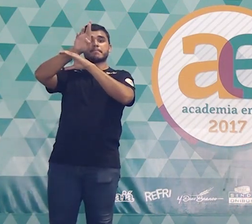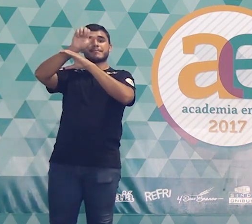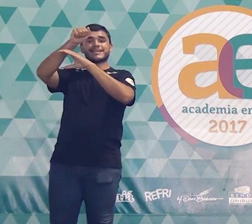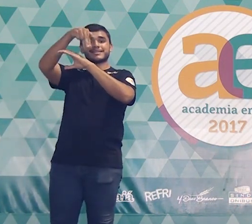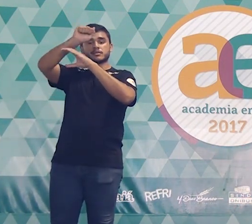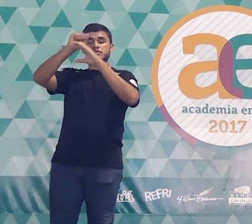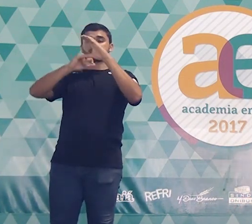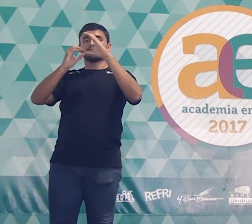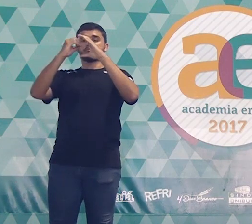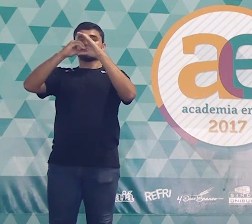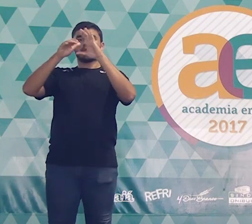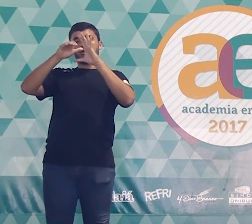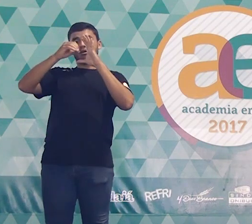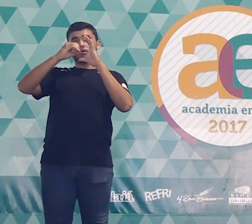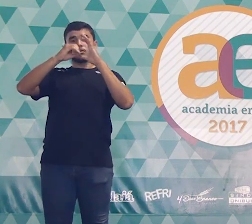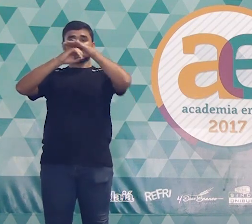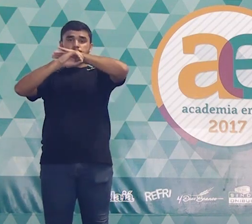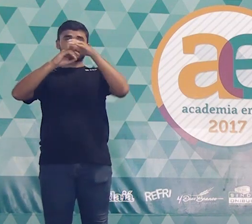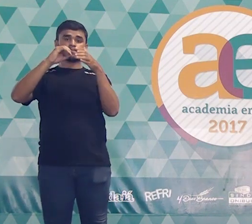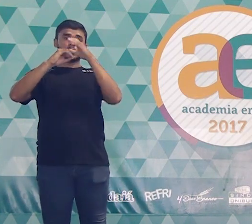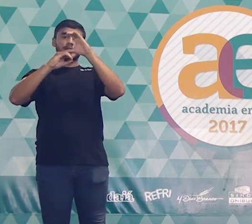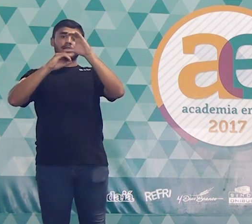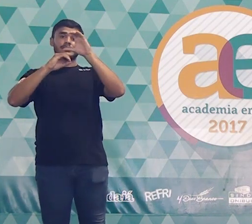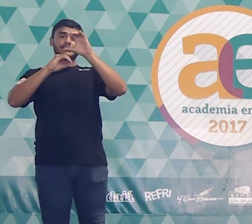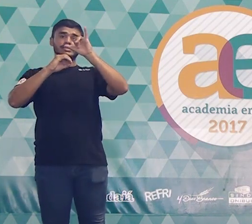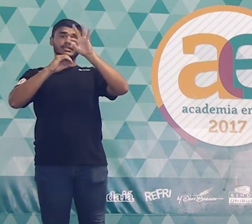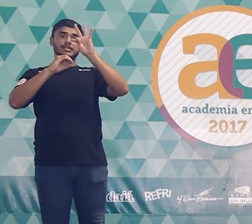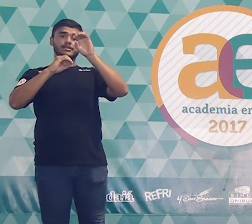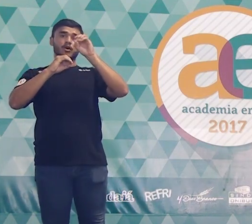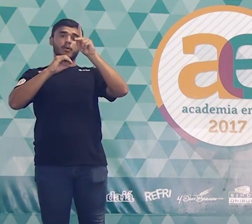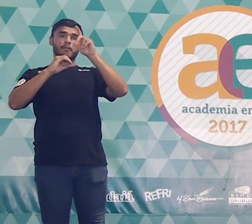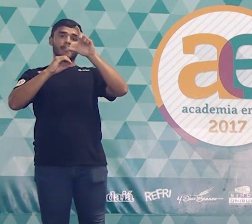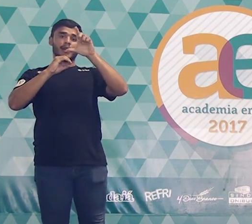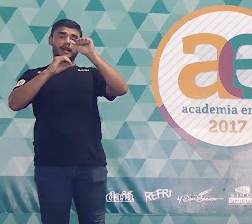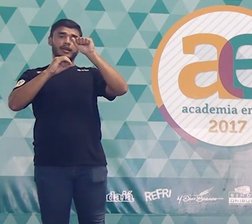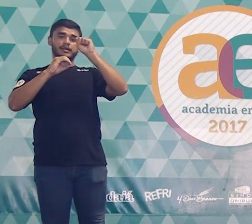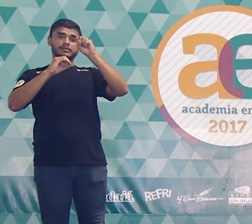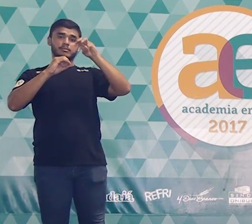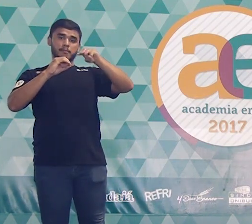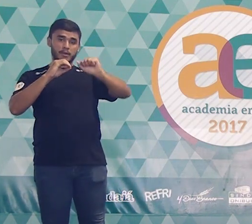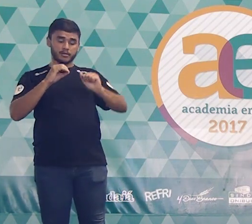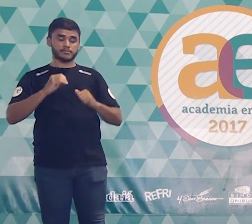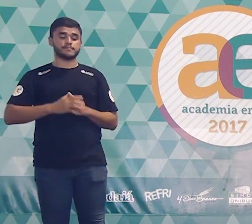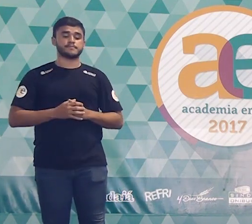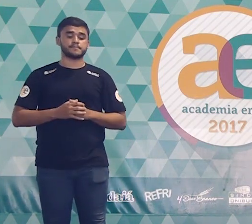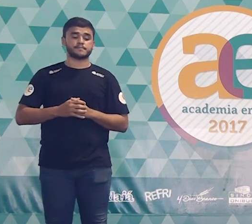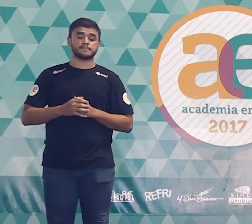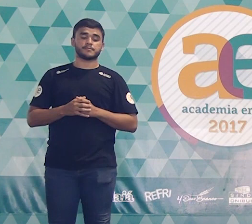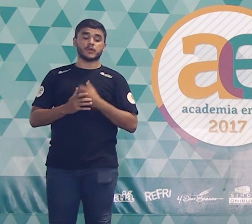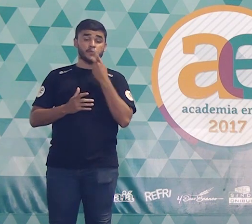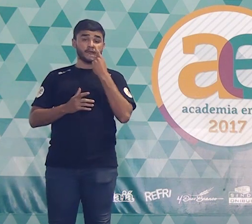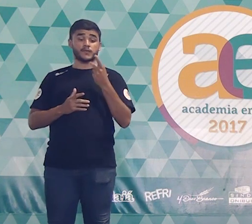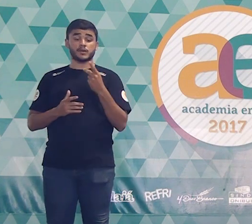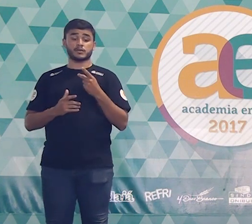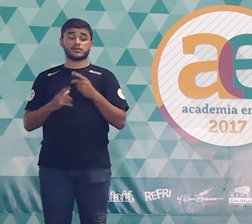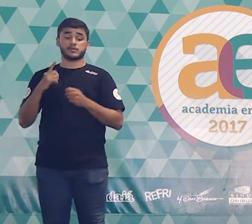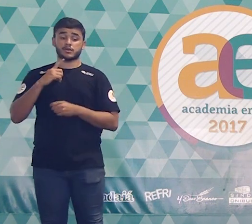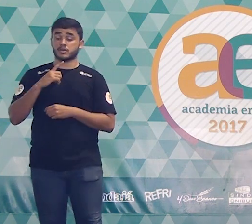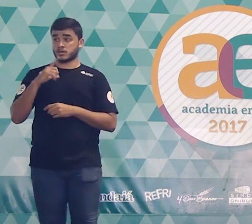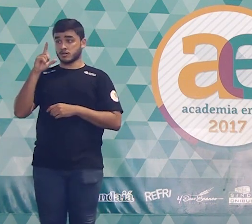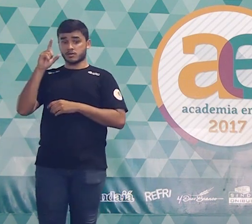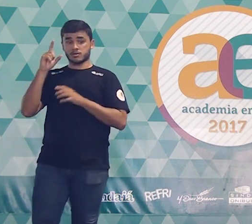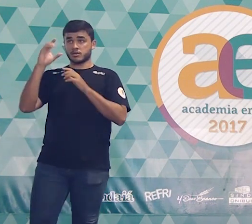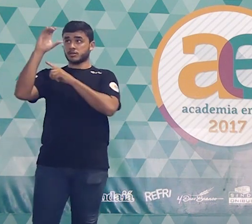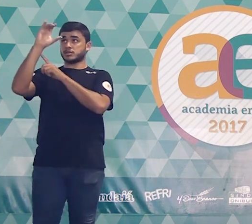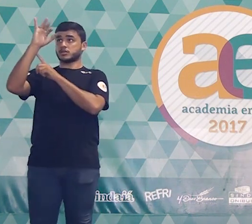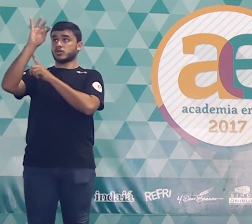2 doutrinas hoje, tá? 2 princípios, 2 norteadores, tá? Existe um que vai chamar a estrutura